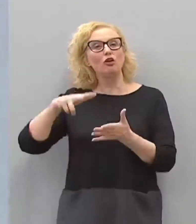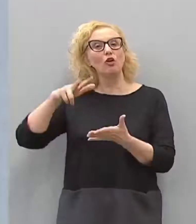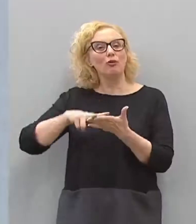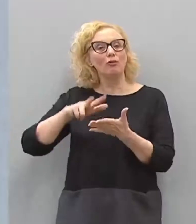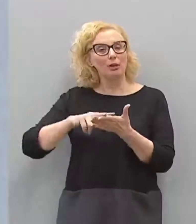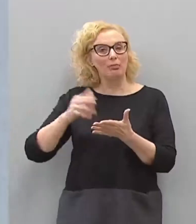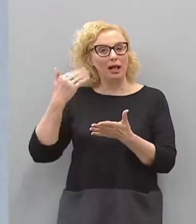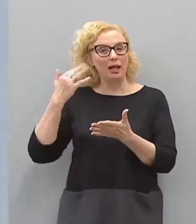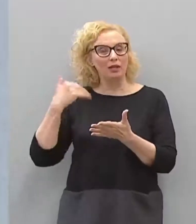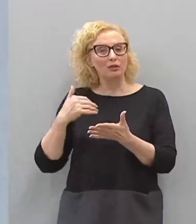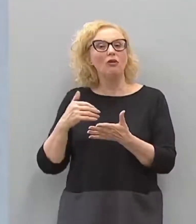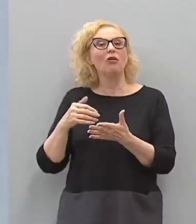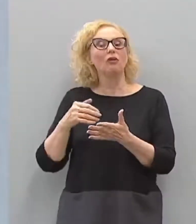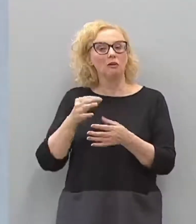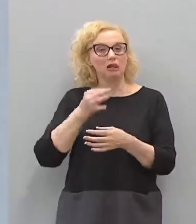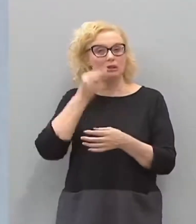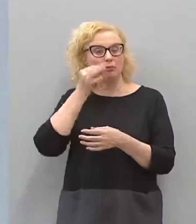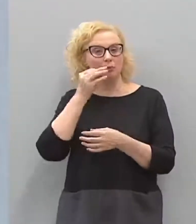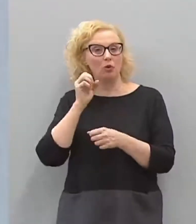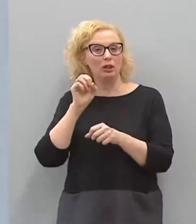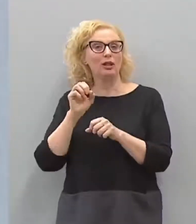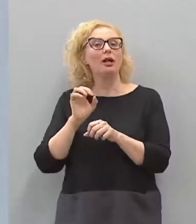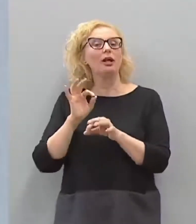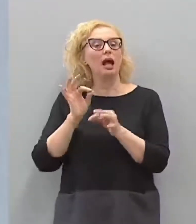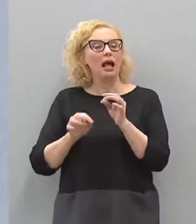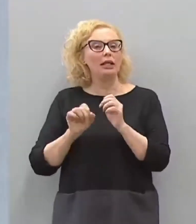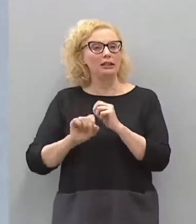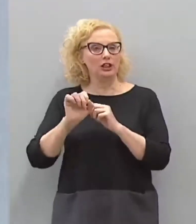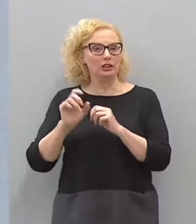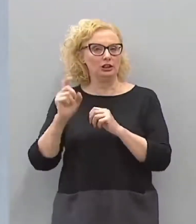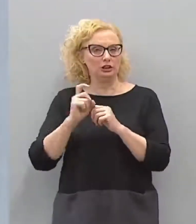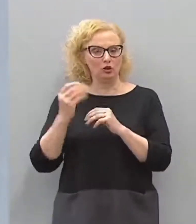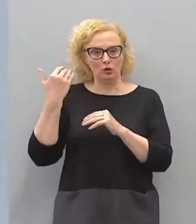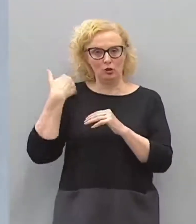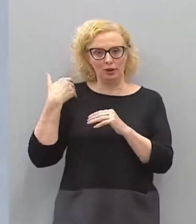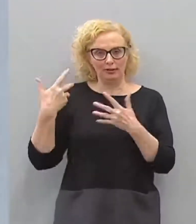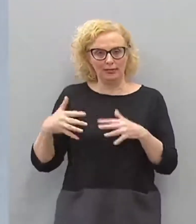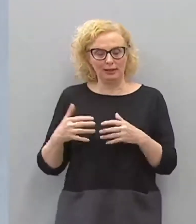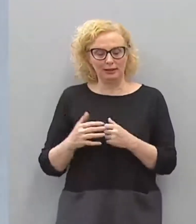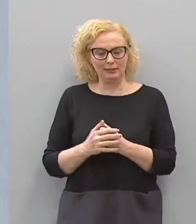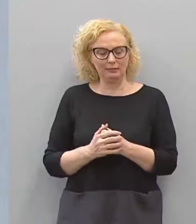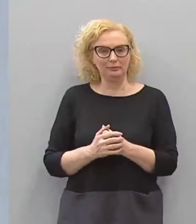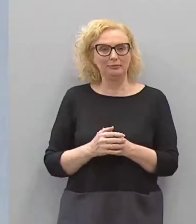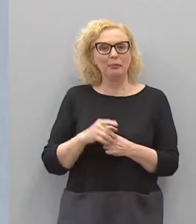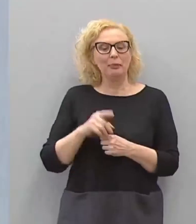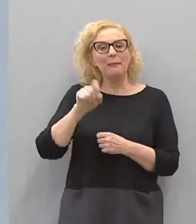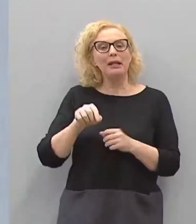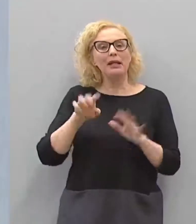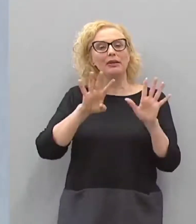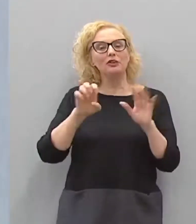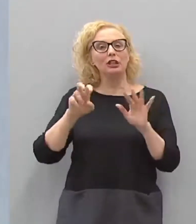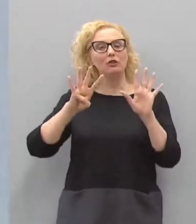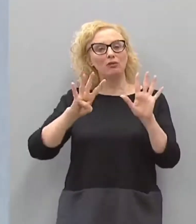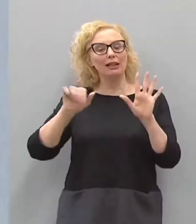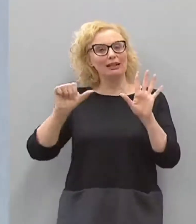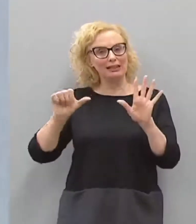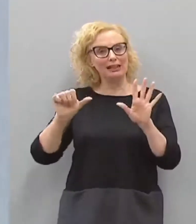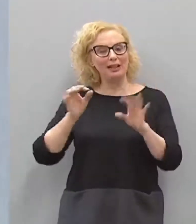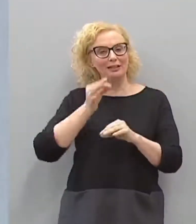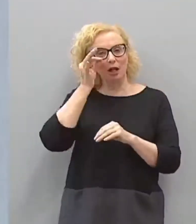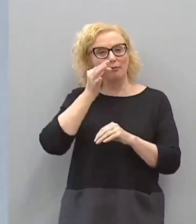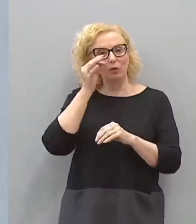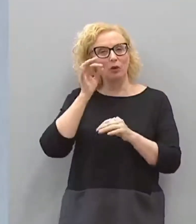la positività di tamponi anti cinesi fatti nei giorni precedenti e 1996 sono i tamponi